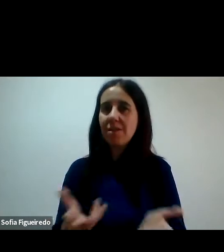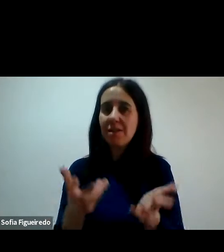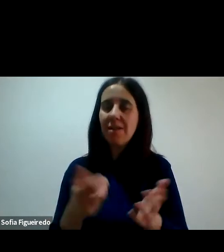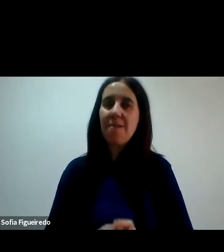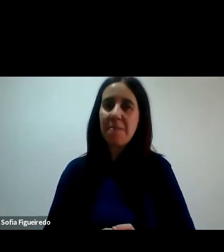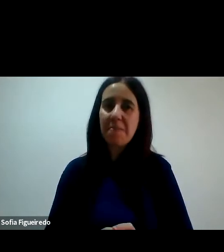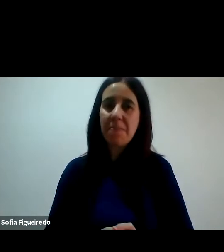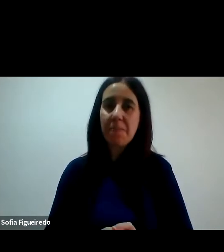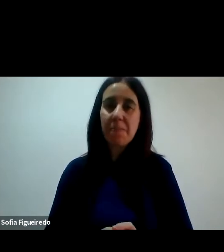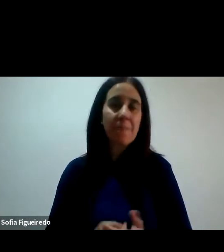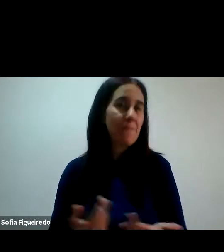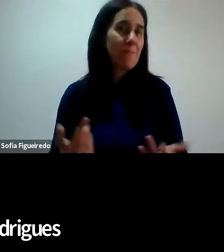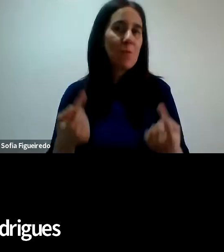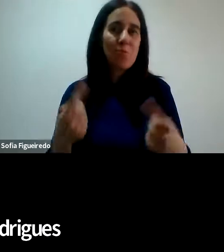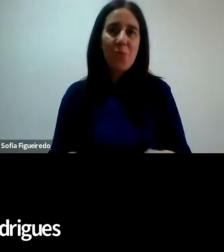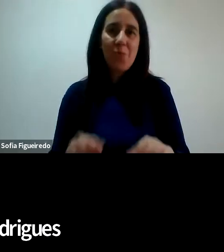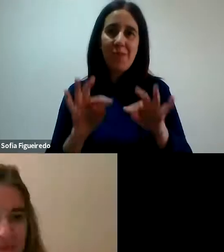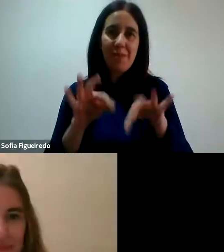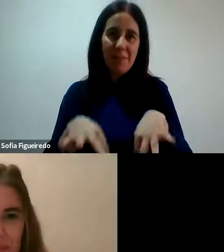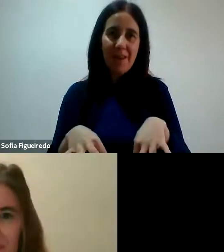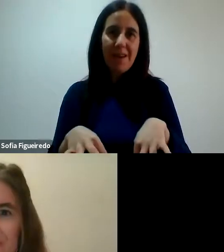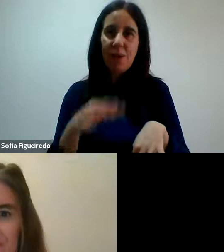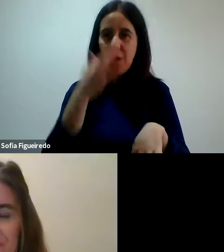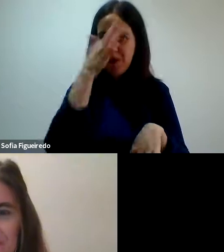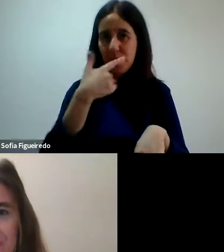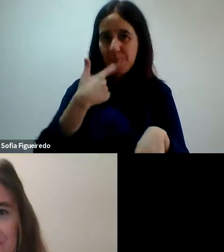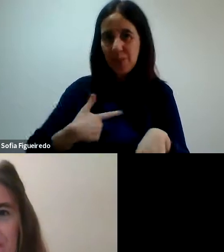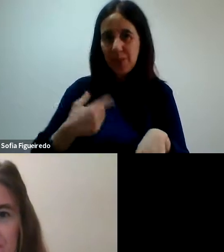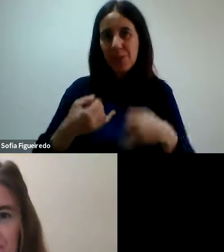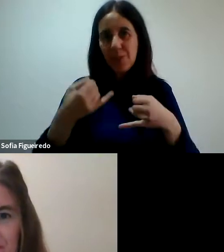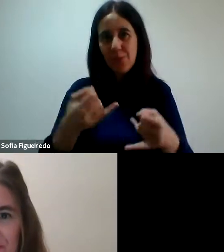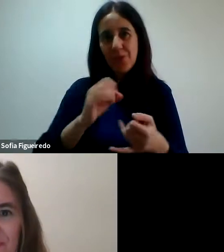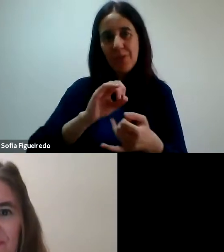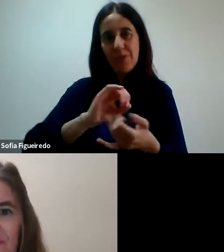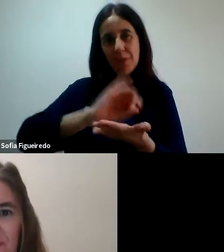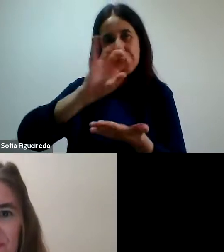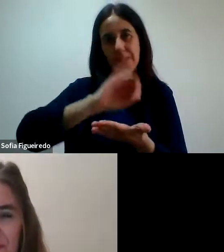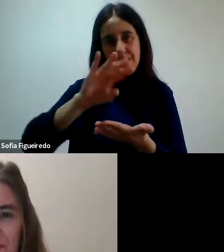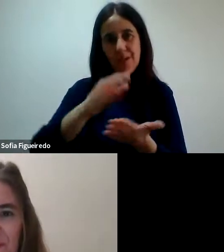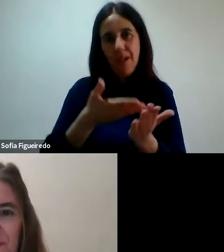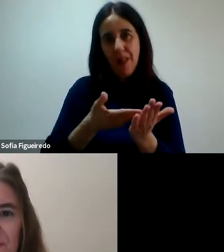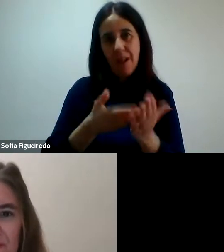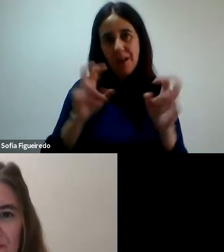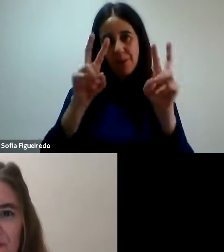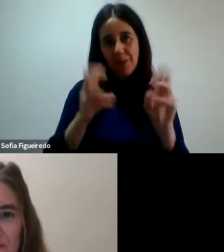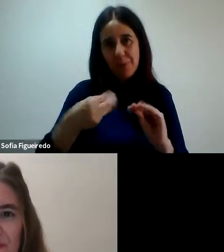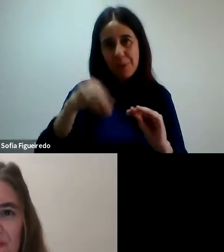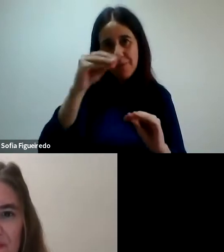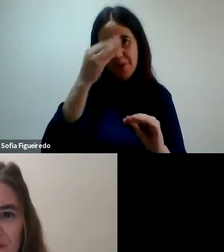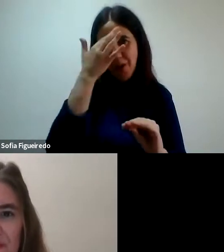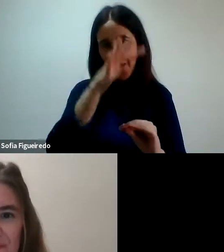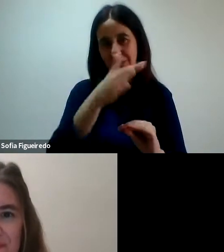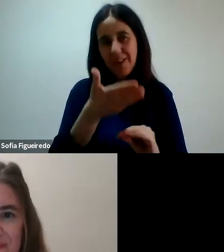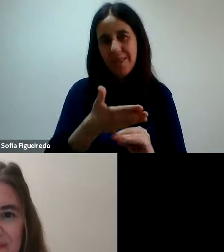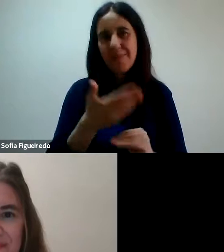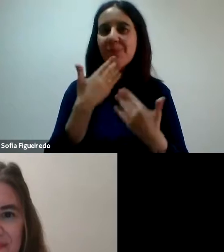E resta-me terminar e deixar agora para perguntas. Eu depois deixo aqui na apresentação um conjunto de conteúdos adicionais que podem